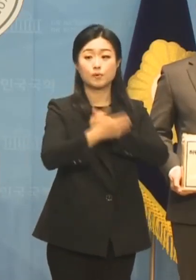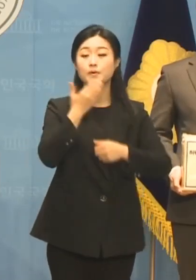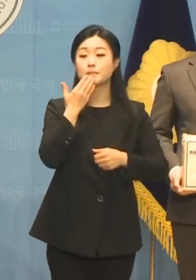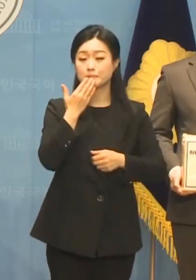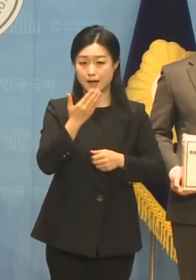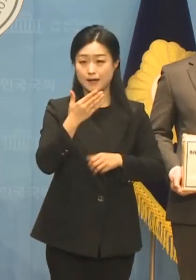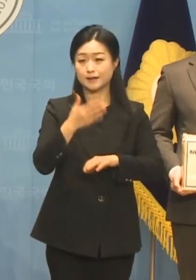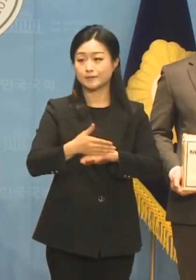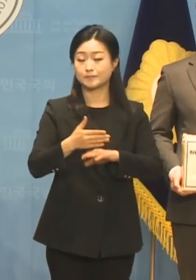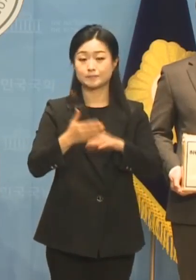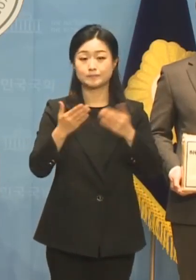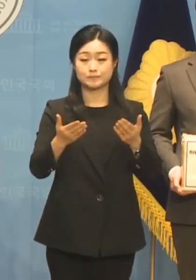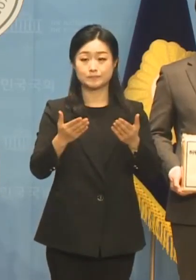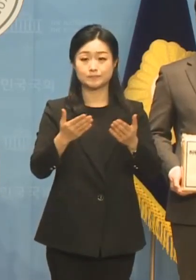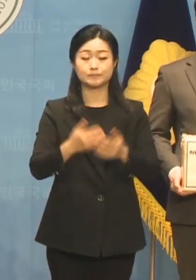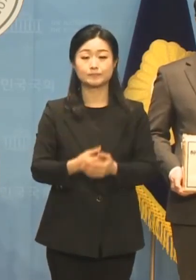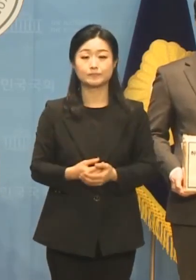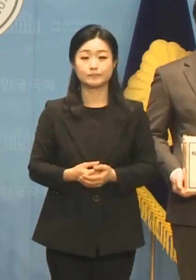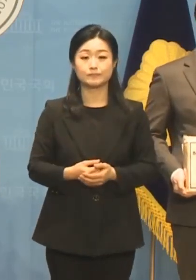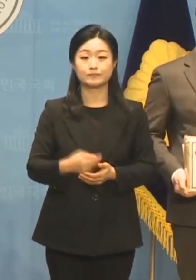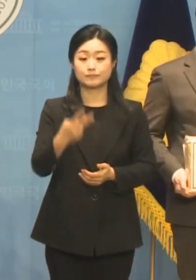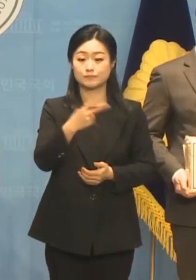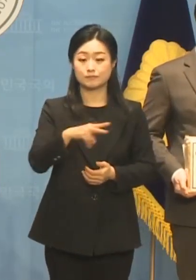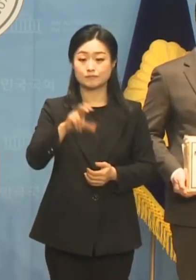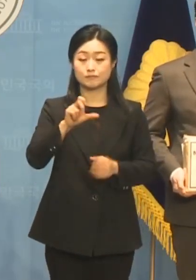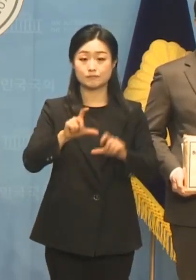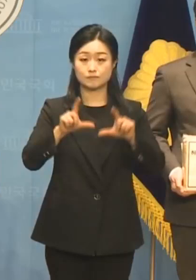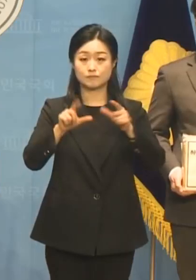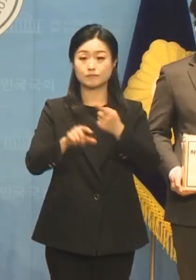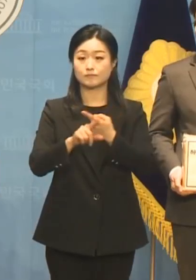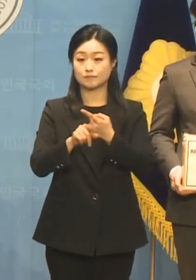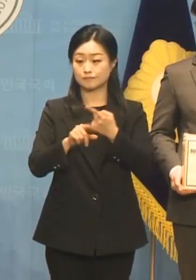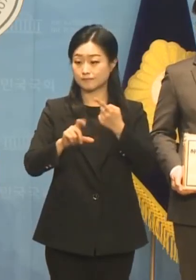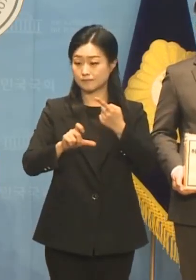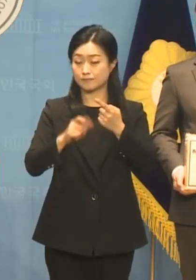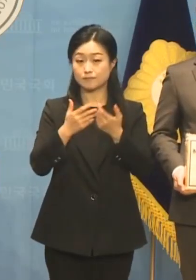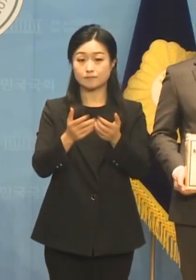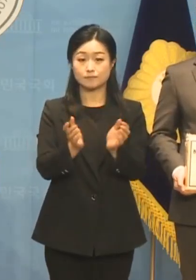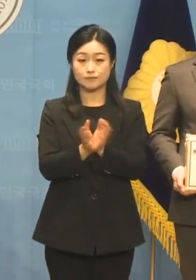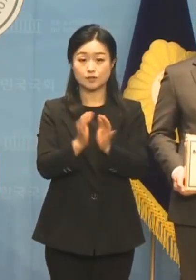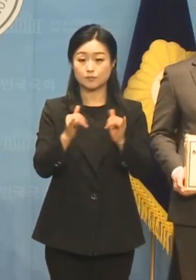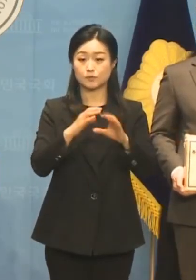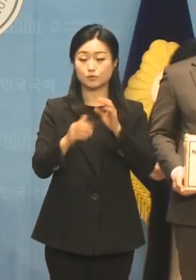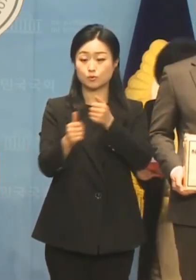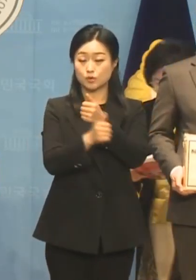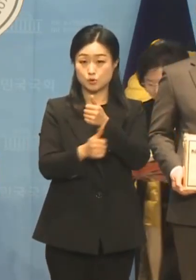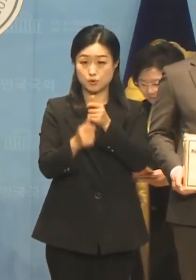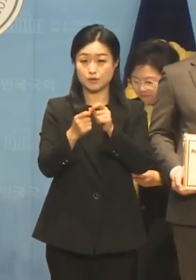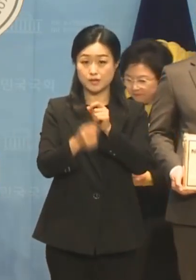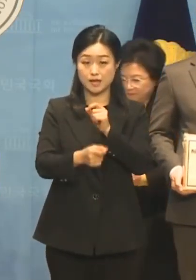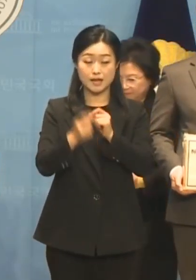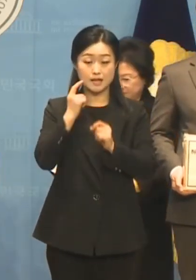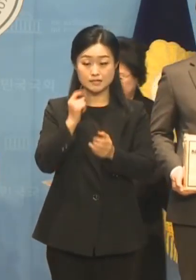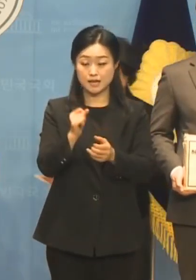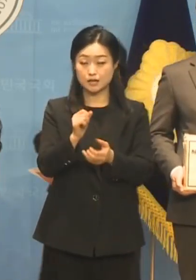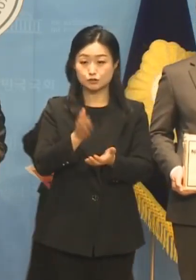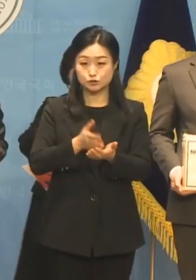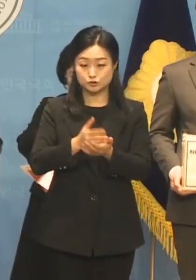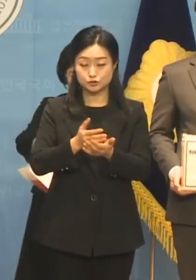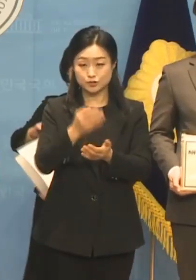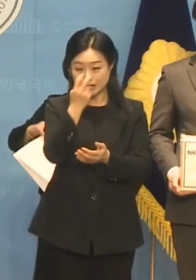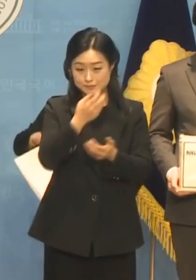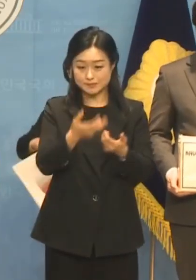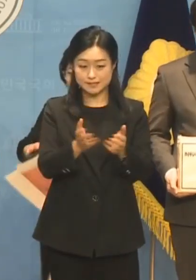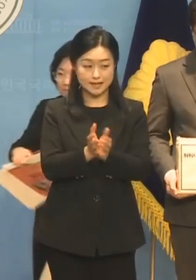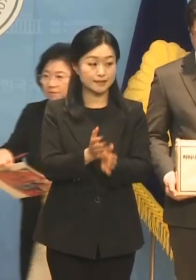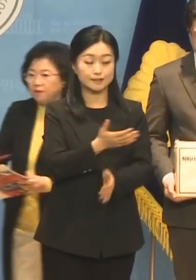지켜내겠습니다. 감사합니다. 25년 1월 15일 더불어민주당 국민소통위원회 허위조작 감시단 1동.